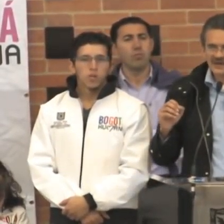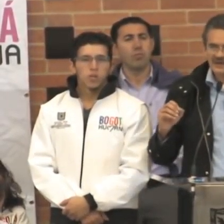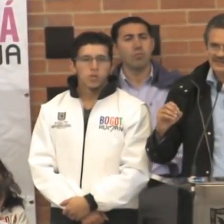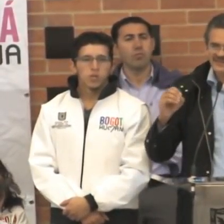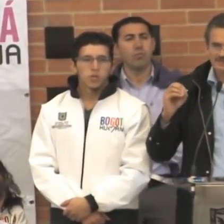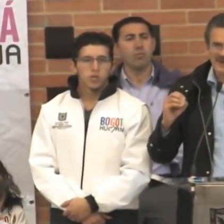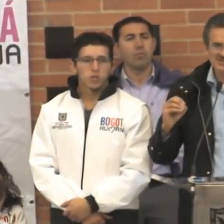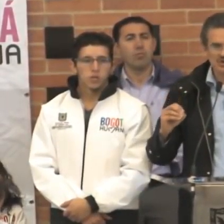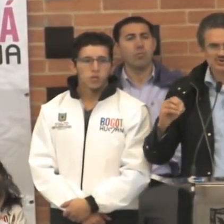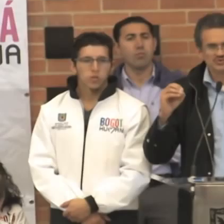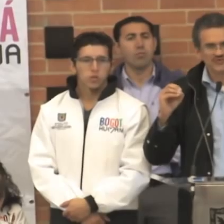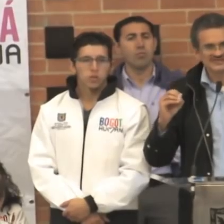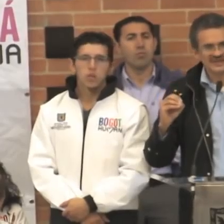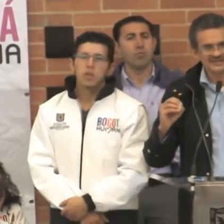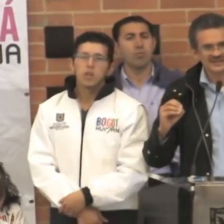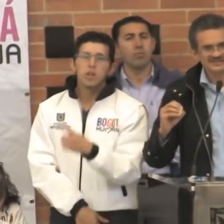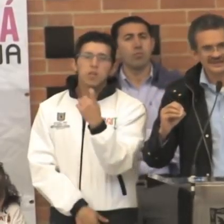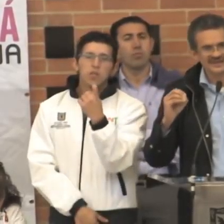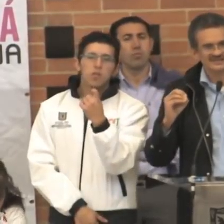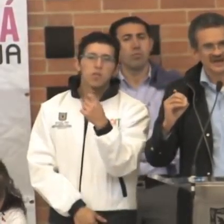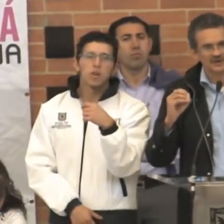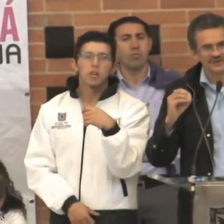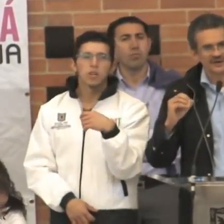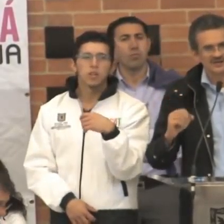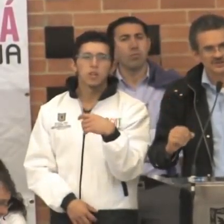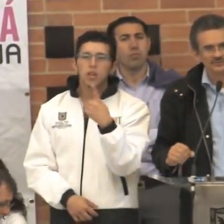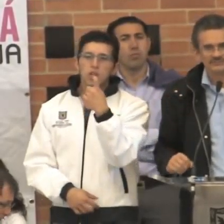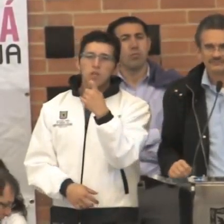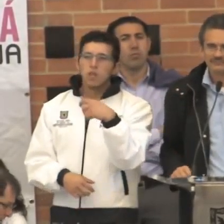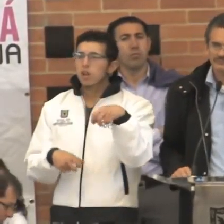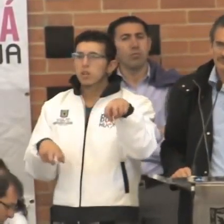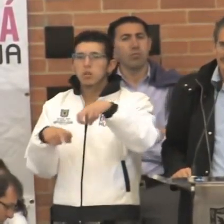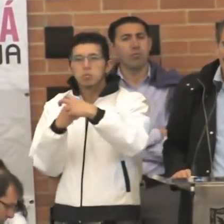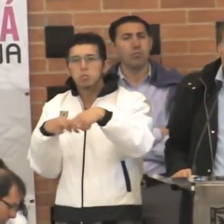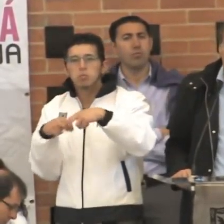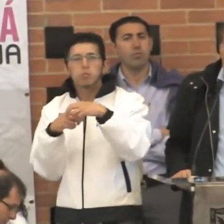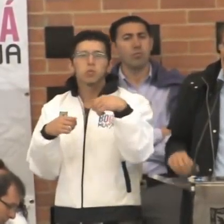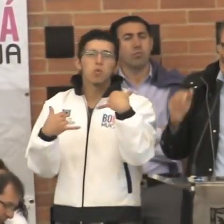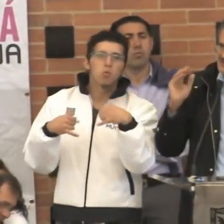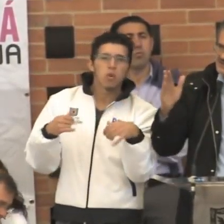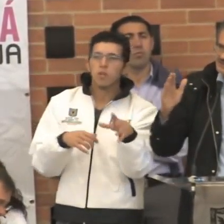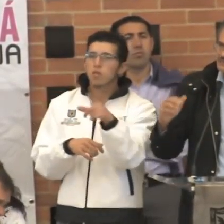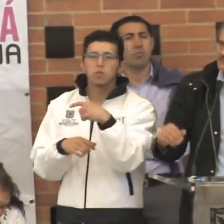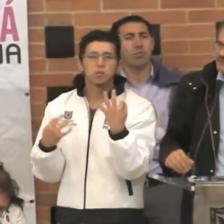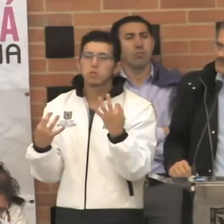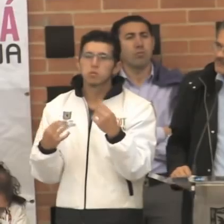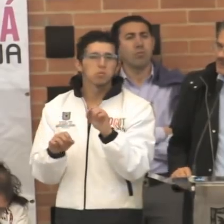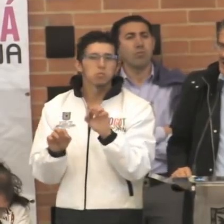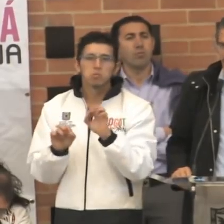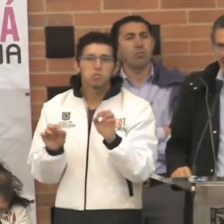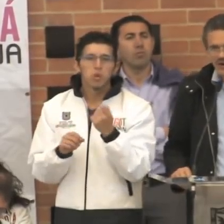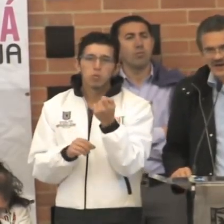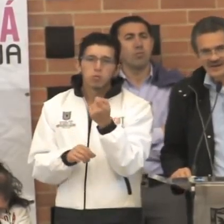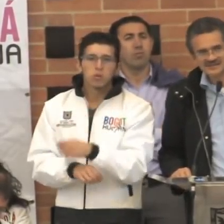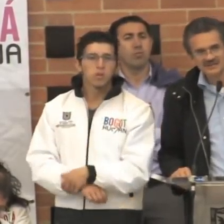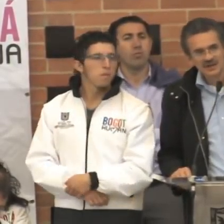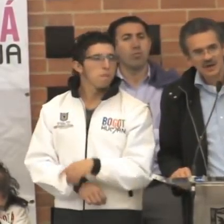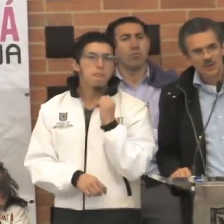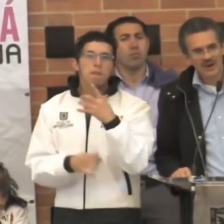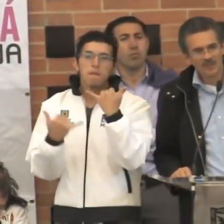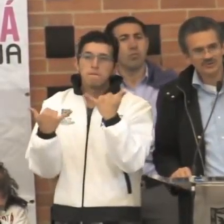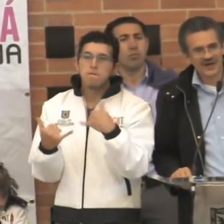carece de espacios suficientes y necesarios de recreación y allí, en lo que hoy